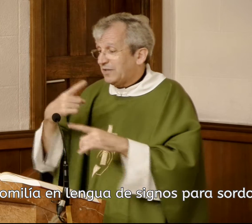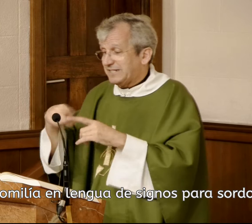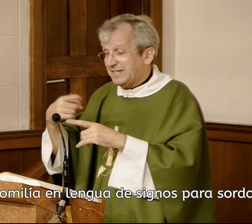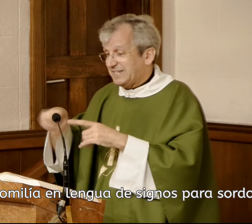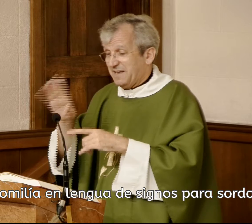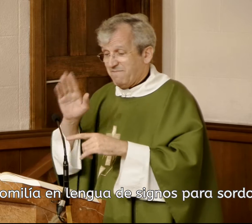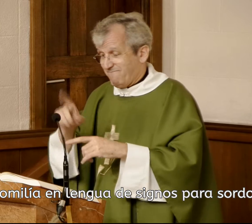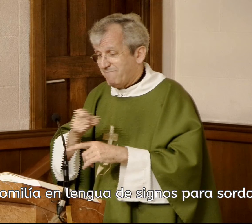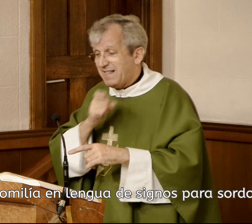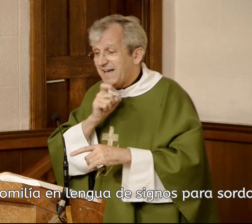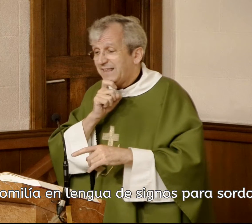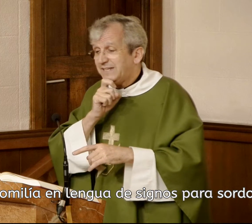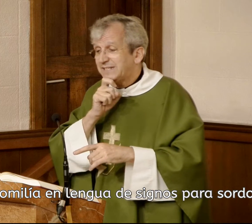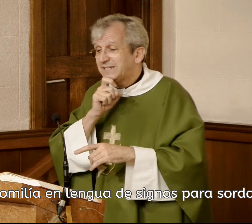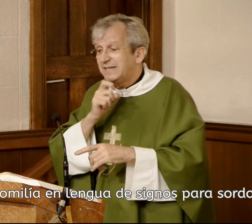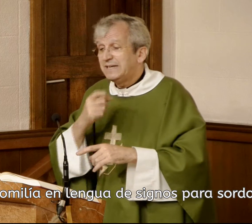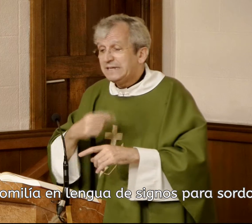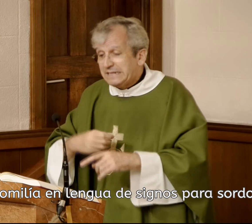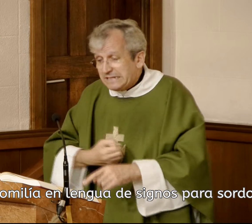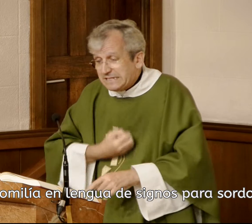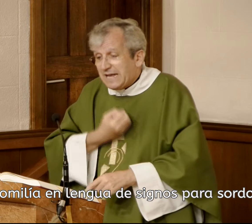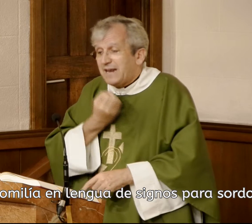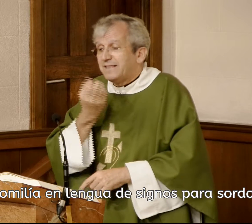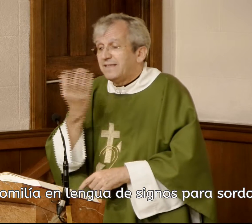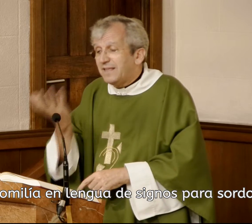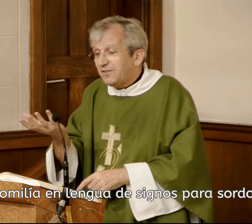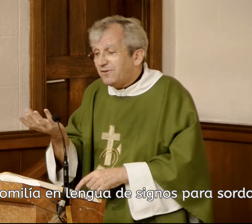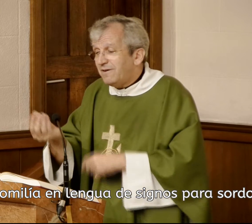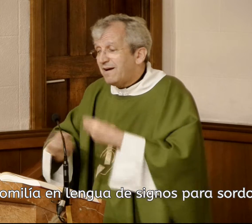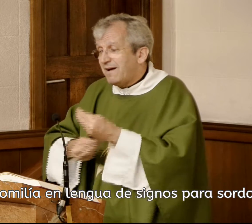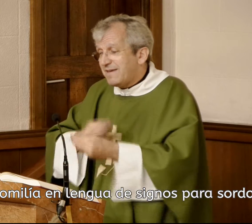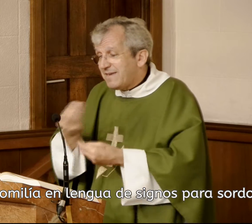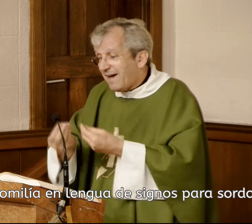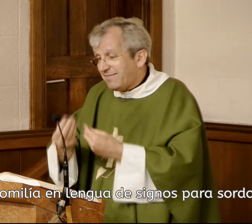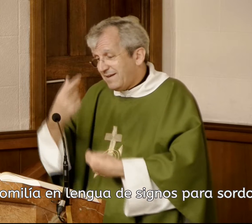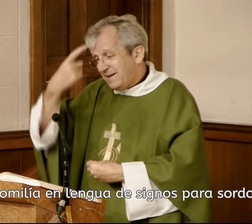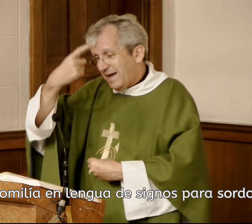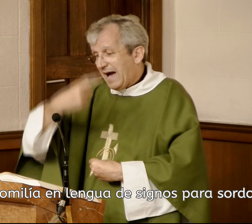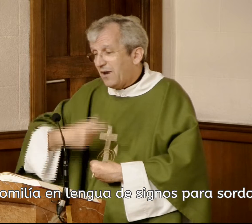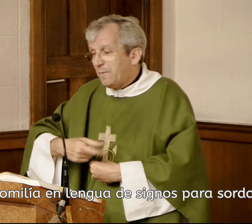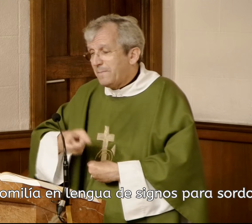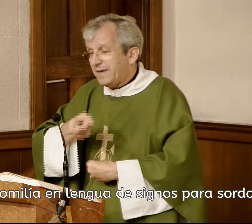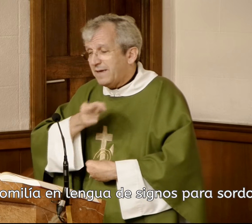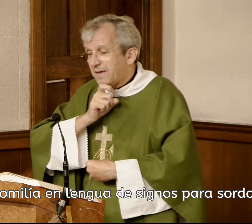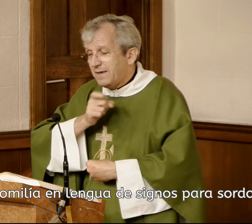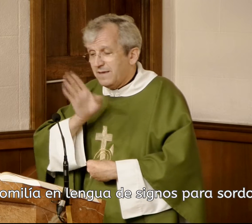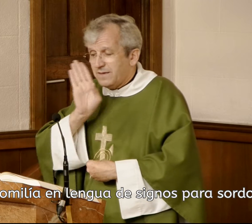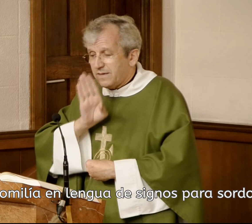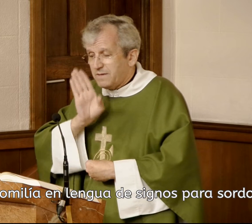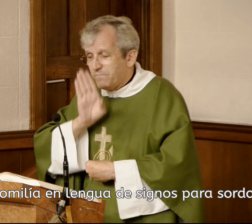Todas esas maldades salen de dentro y hacen al hombre